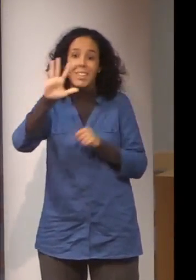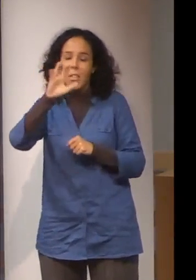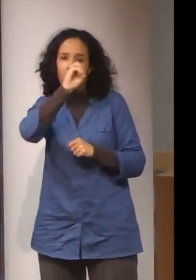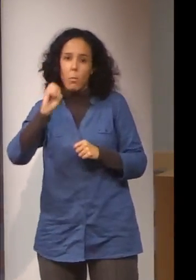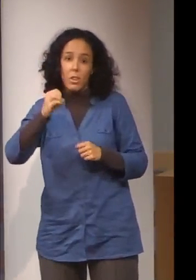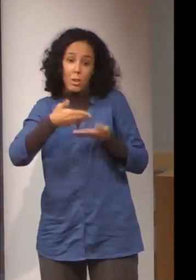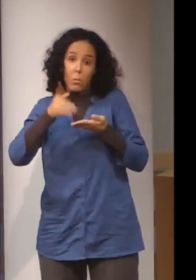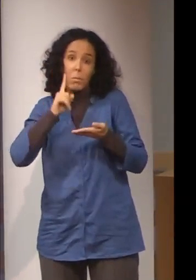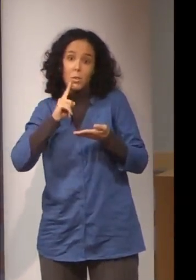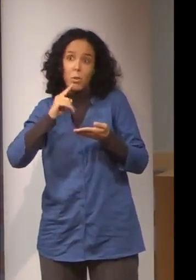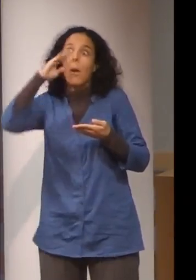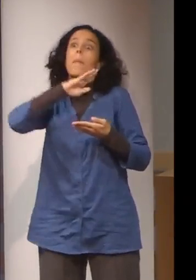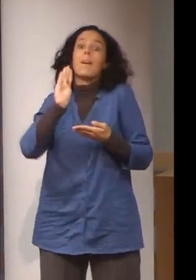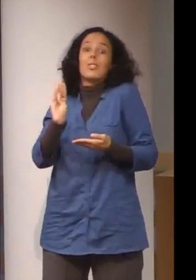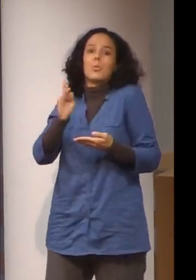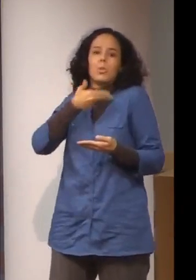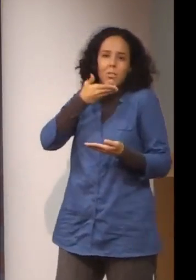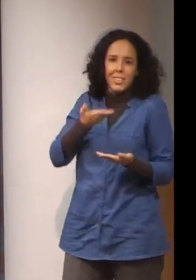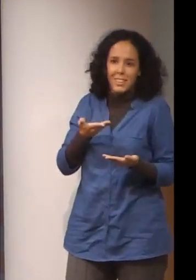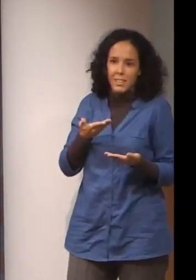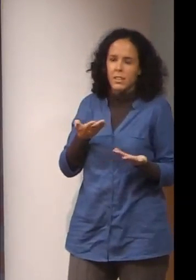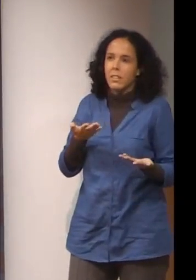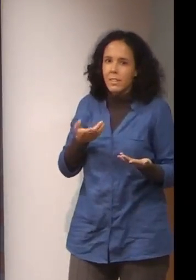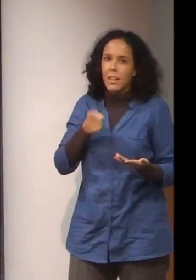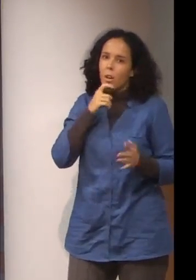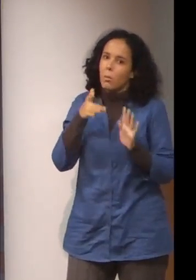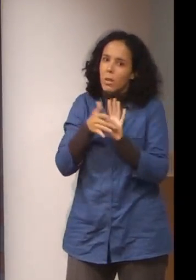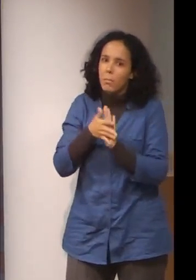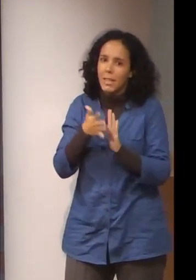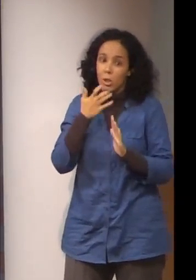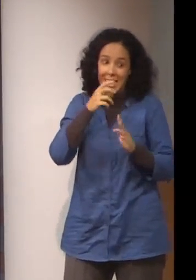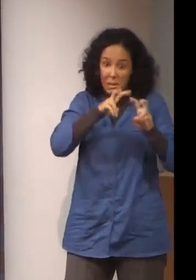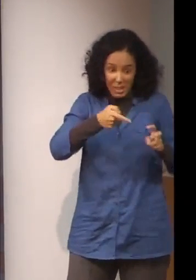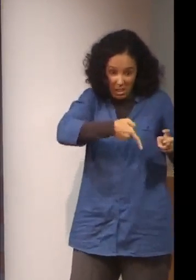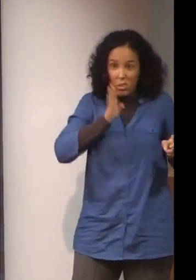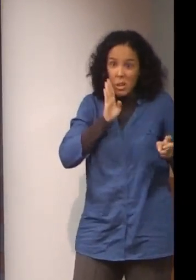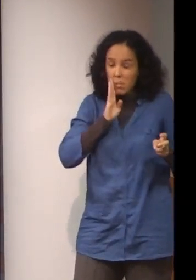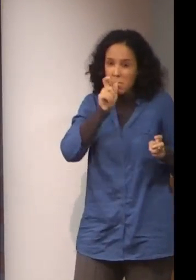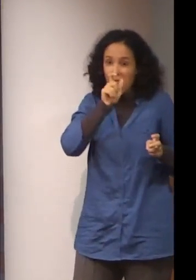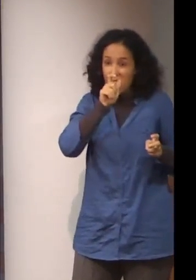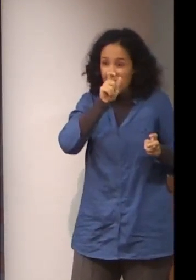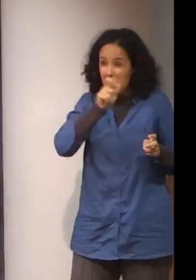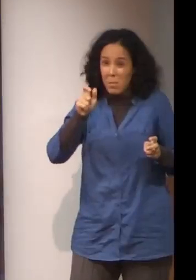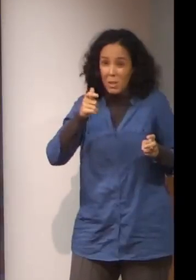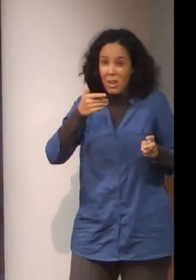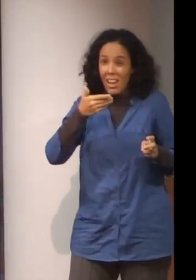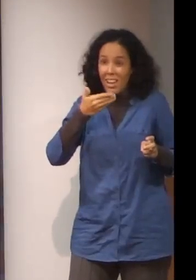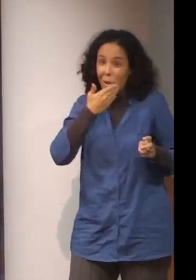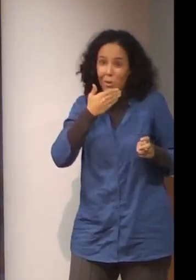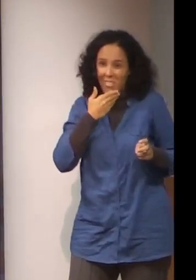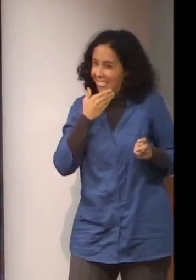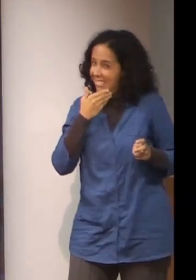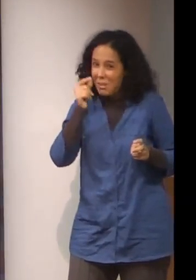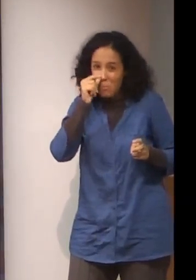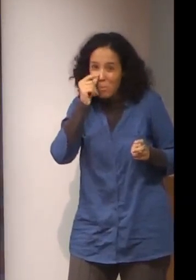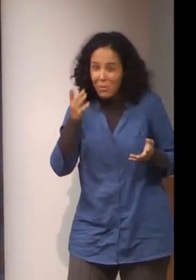personas oyentes. Somos conscientes que el 95% de los bebés sordos nacen en familias de entornos oyentes.